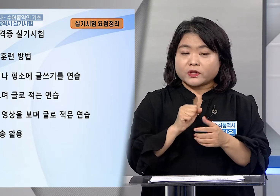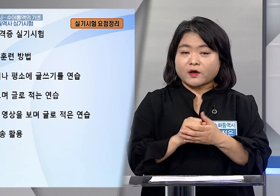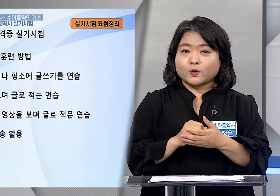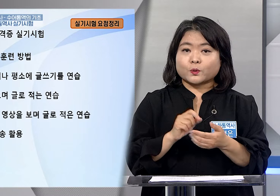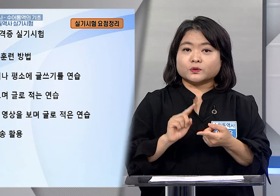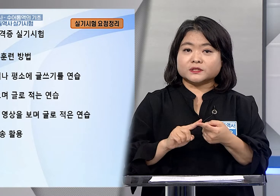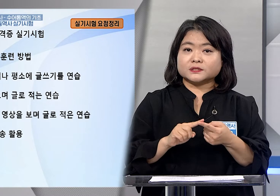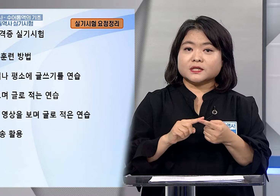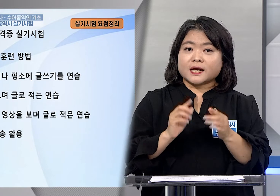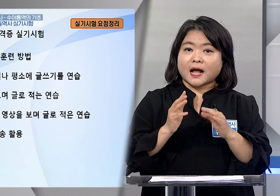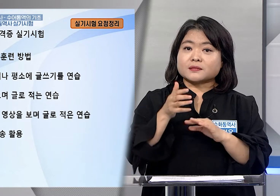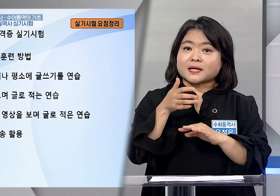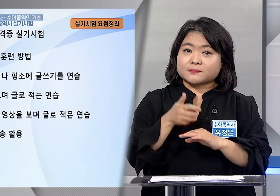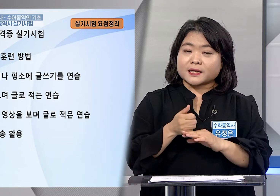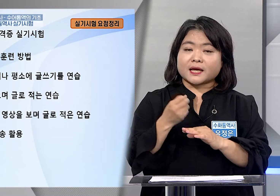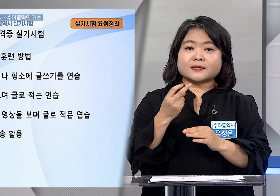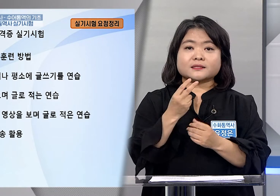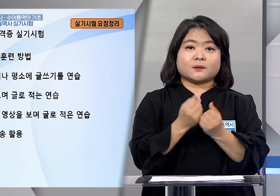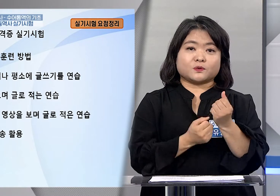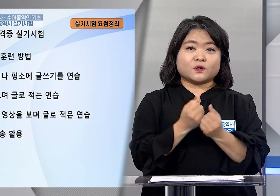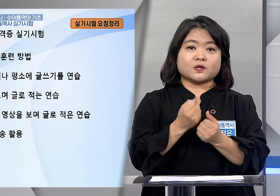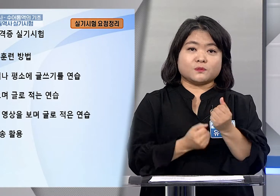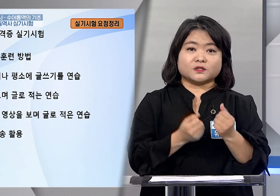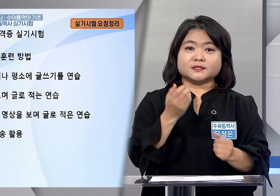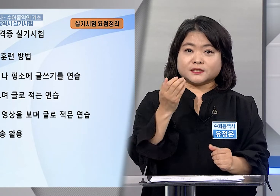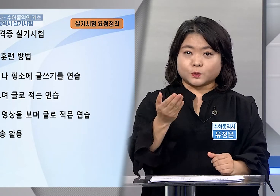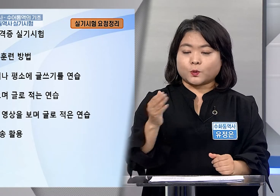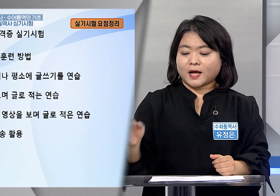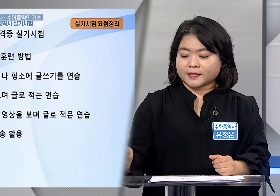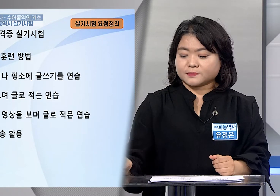좋은데요. 요거는 강의 마지막에 다시 한 번 더 설명을 드리도록 하겠습니다.